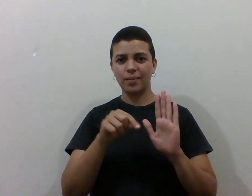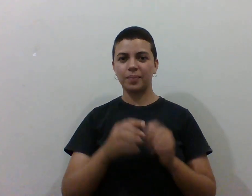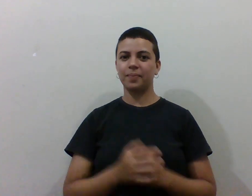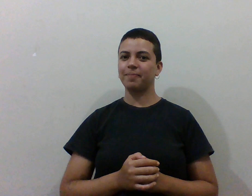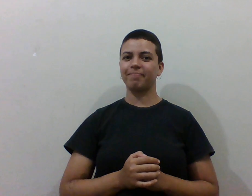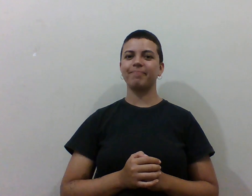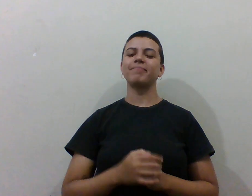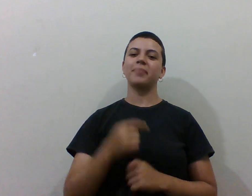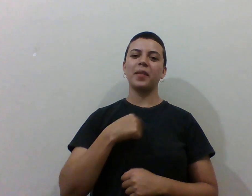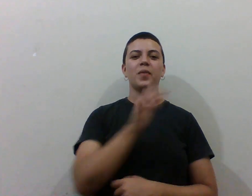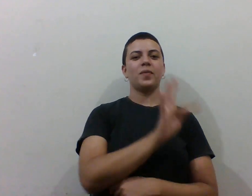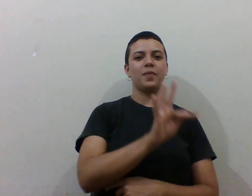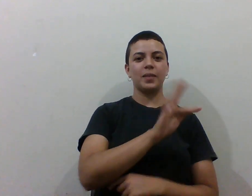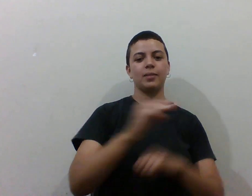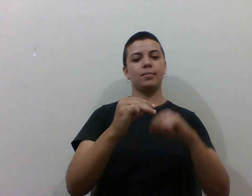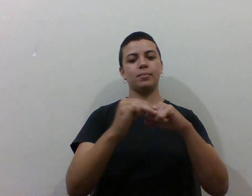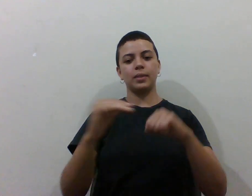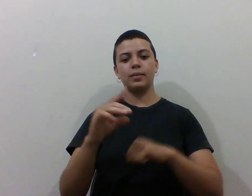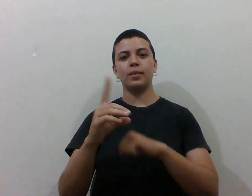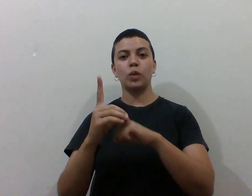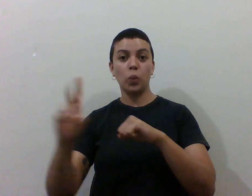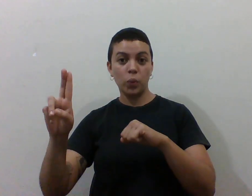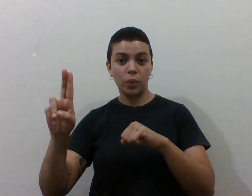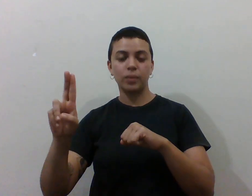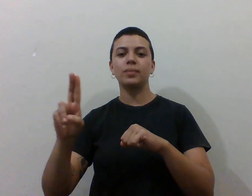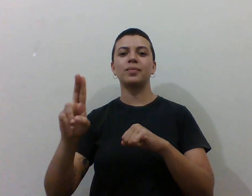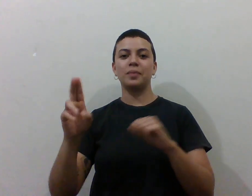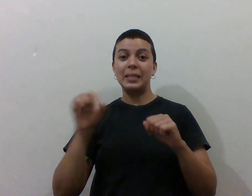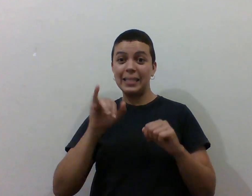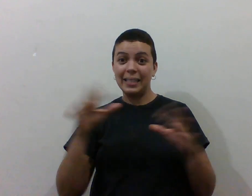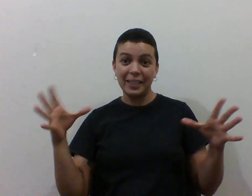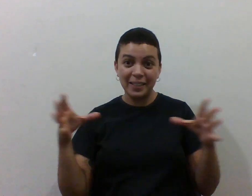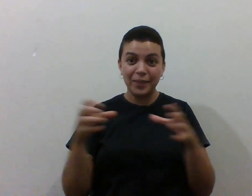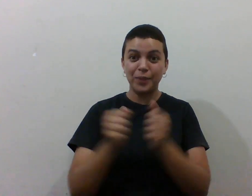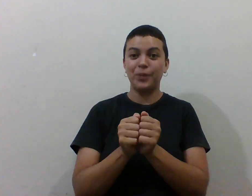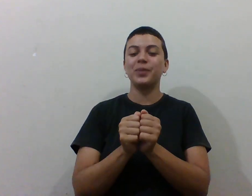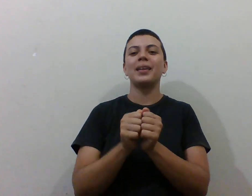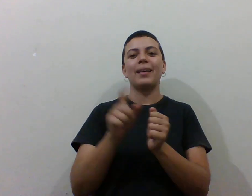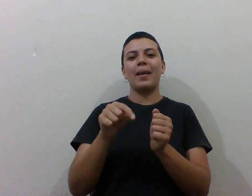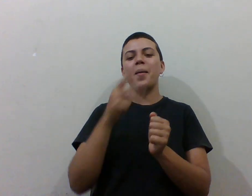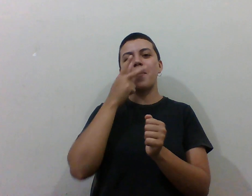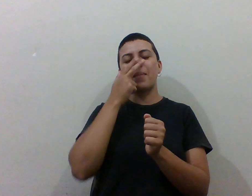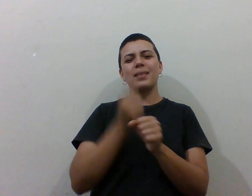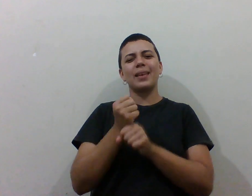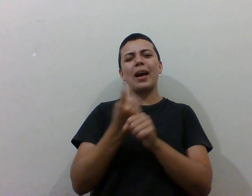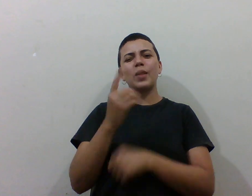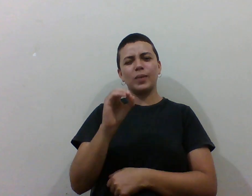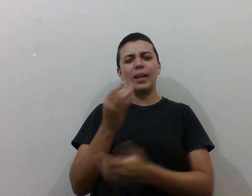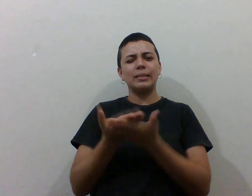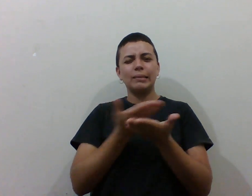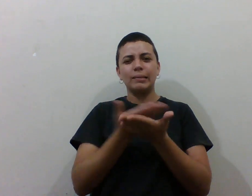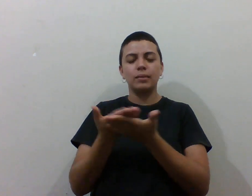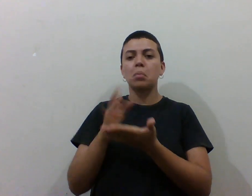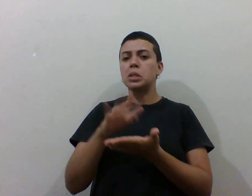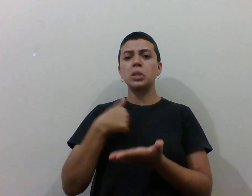no meu doutorado somando isso aí da mais de uma década de formação eu não tive acesso a algo sistematizado numa disciplina